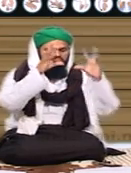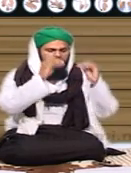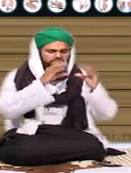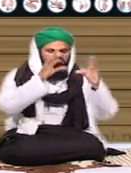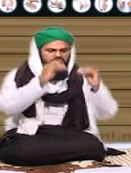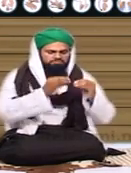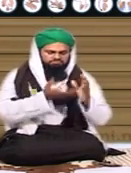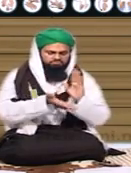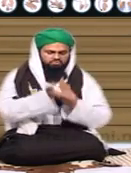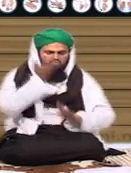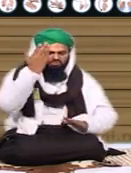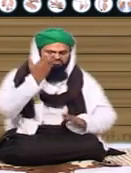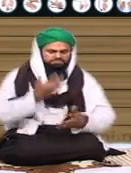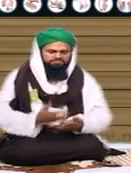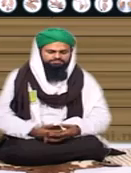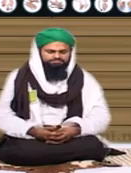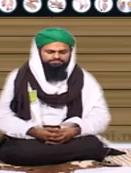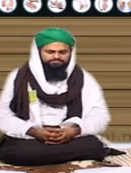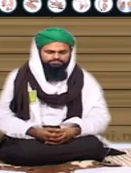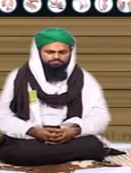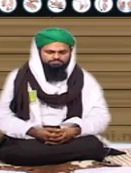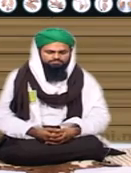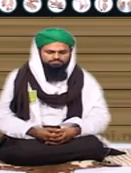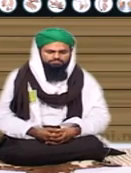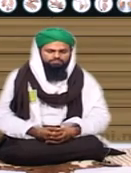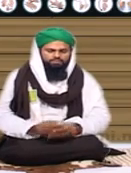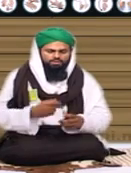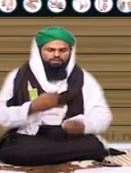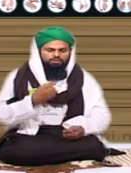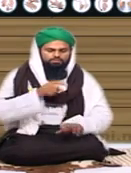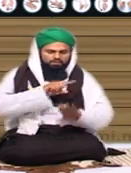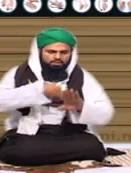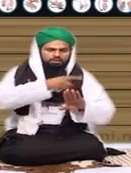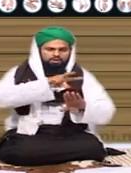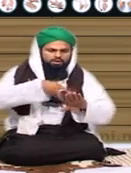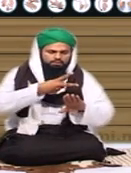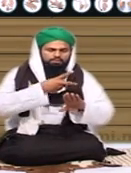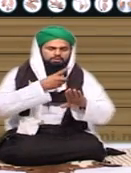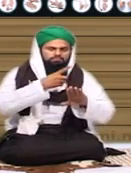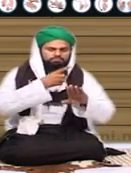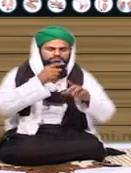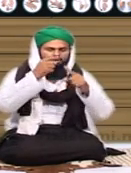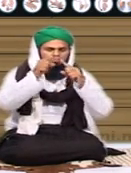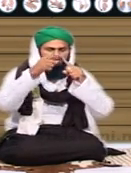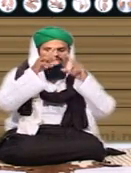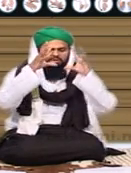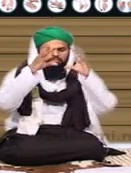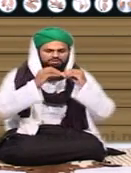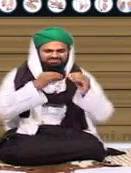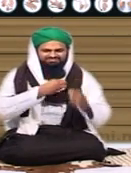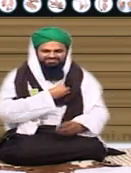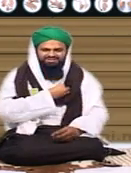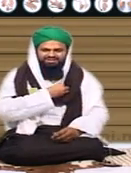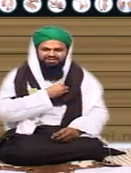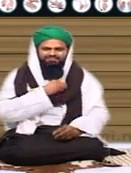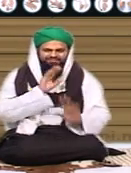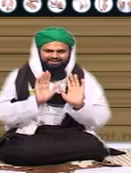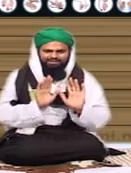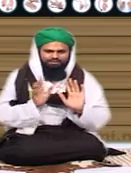خصوصاً کراچی میں آج کل ایک مطلب یعنی کہ طوفان کھڑا ہوا ہے لوڈ شیڈنگ. دن میں کئی گھنٹے بجلی فیل ہو جاتی,